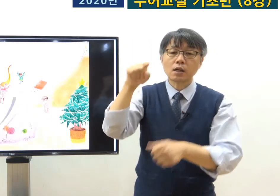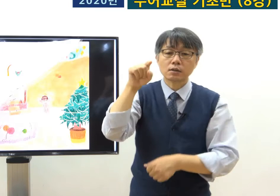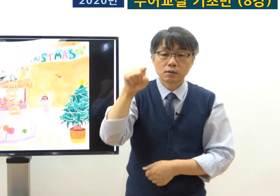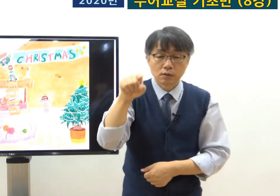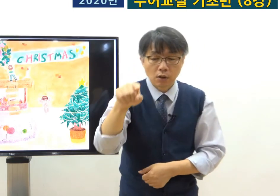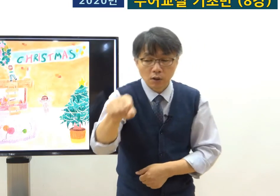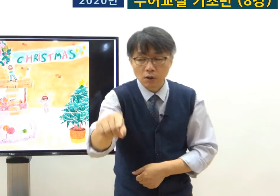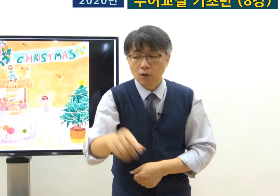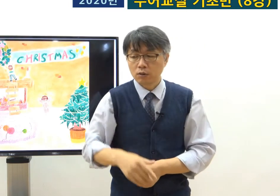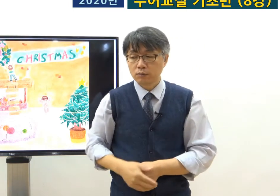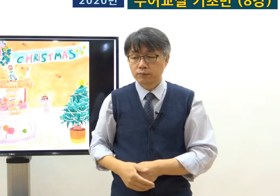가르친다는 것